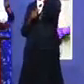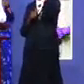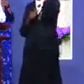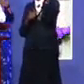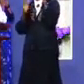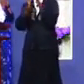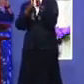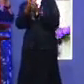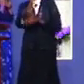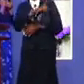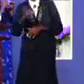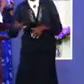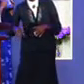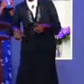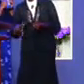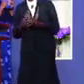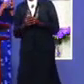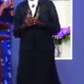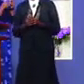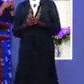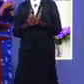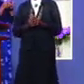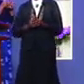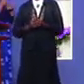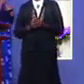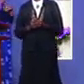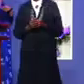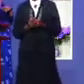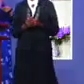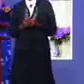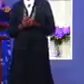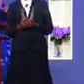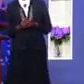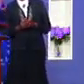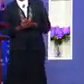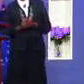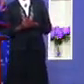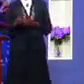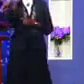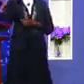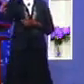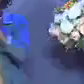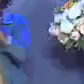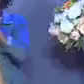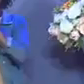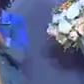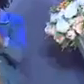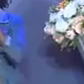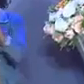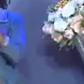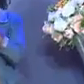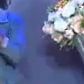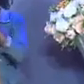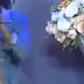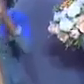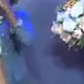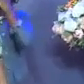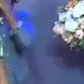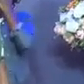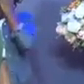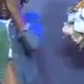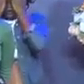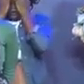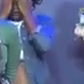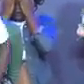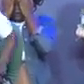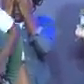mukama waffe ebazibwe praise the Lord ensonga enyimiriza wano ntono nnyo naye nga nnene I'm standing here for a